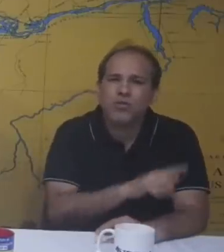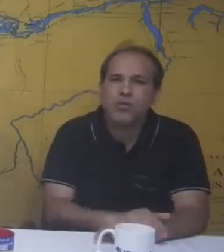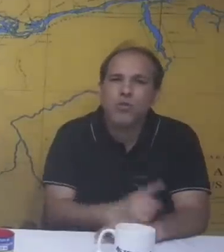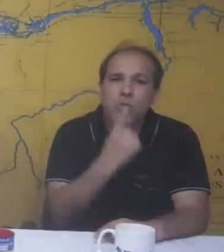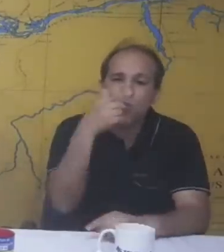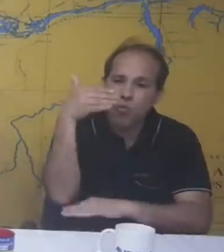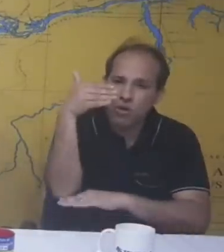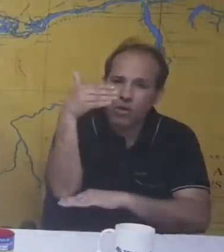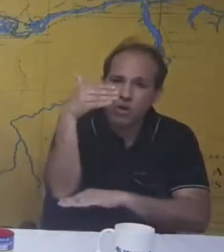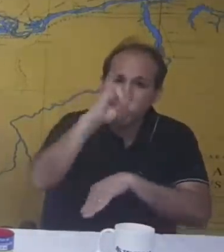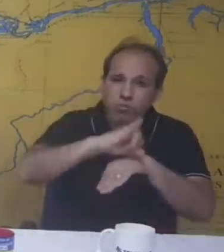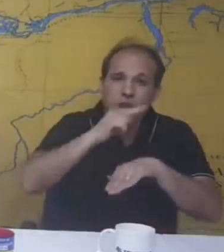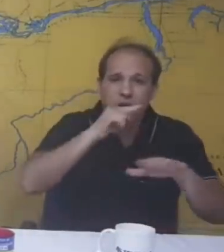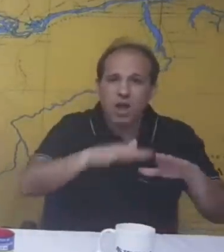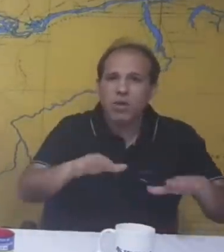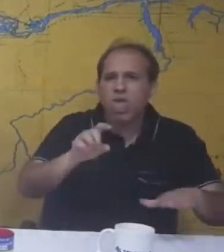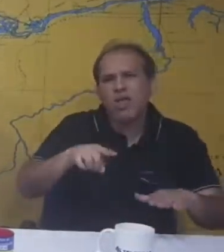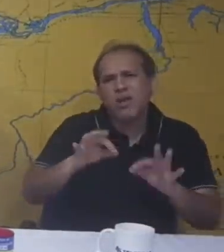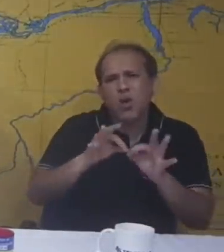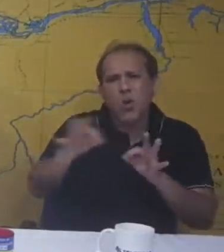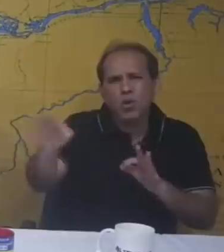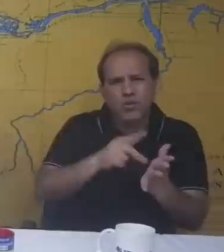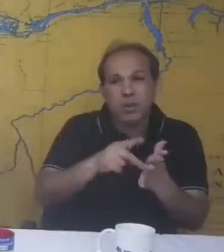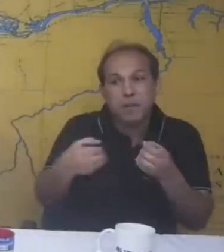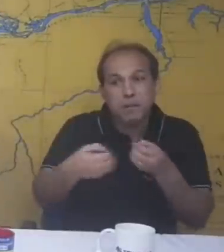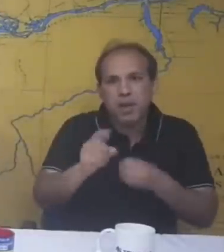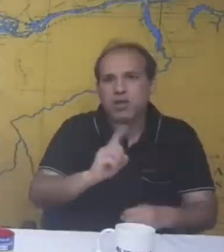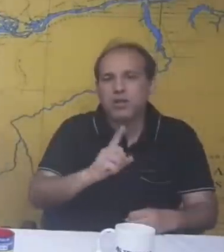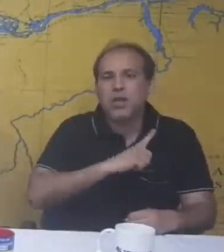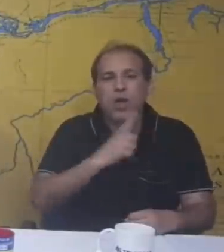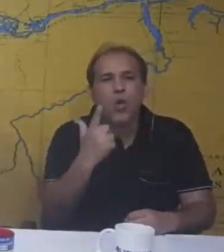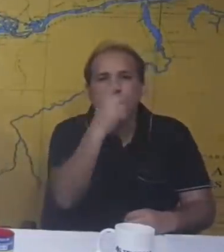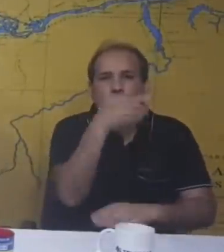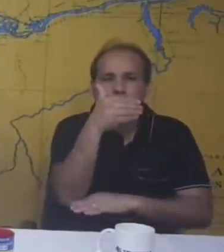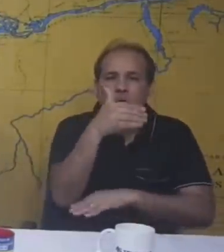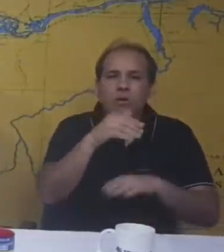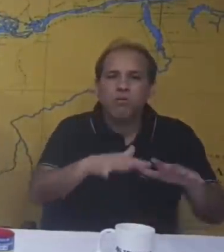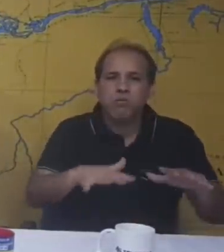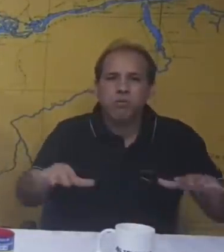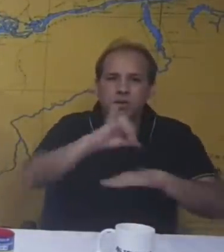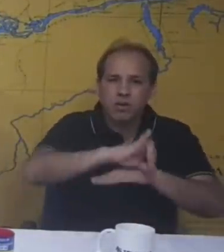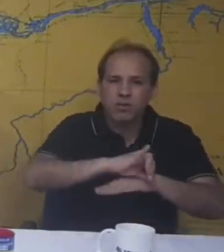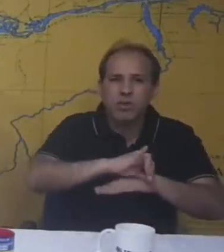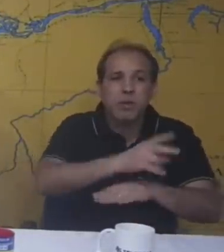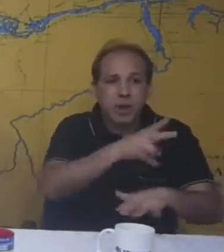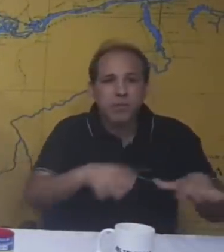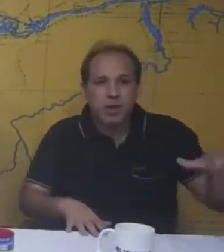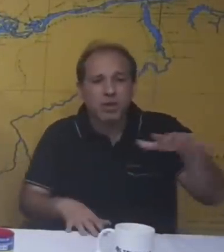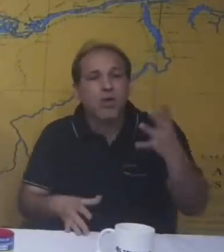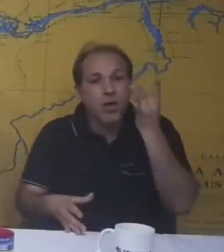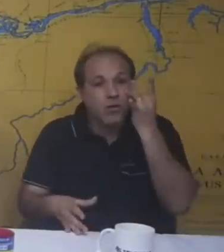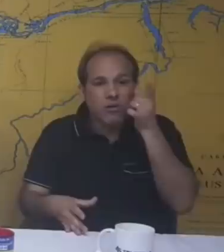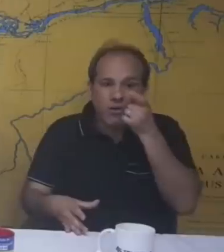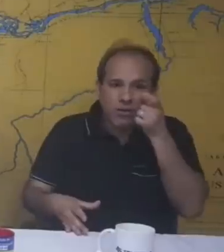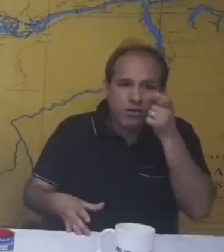um hotel flutuante. Perto não, né? Longe, né? E tem um hotel também flutuante que anda naquela região lá. Eu quero